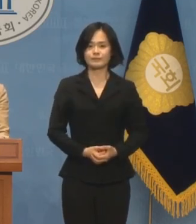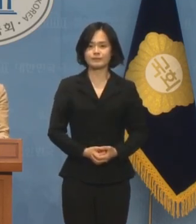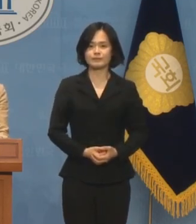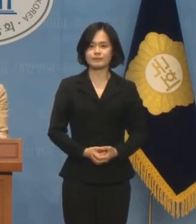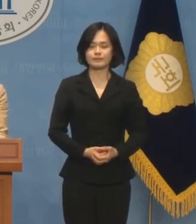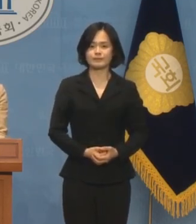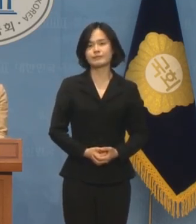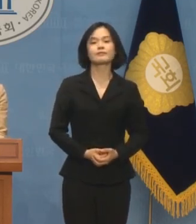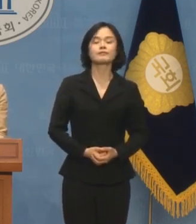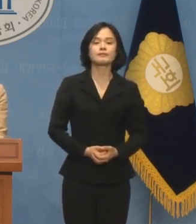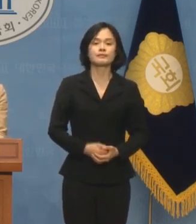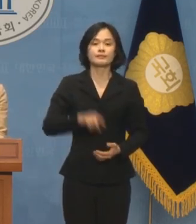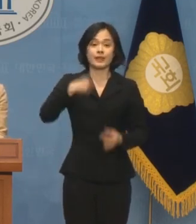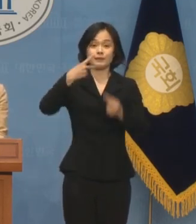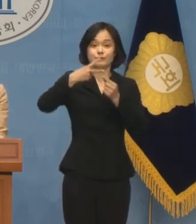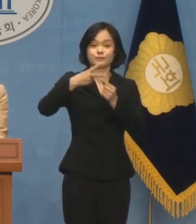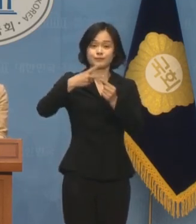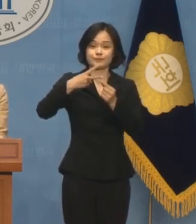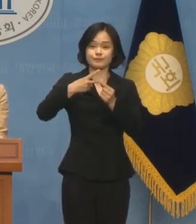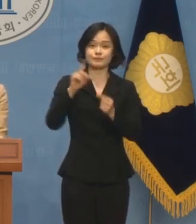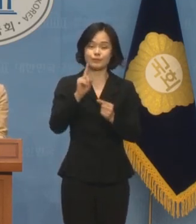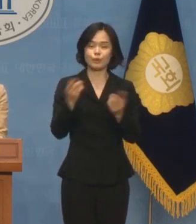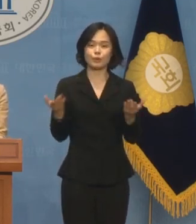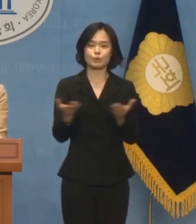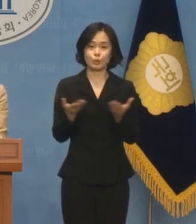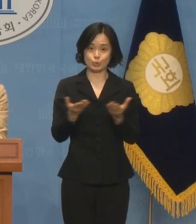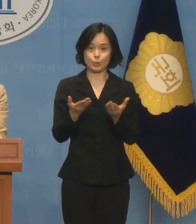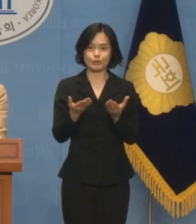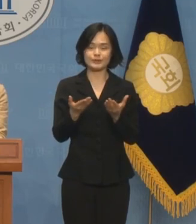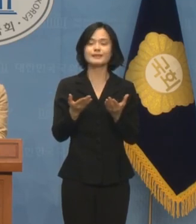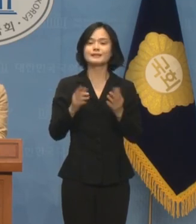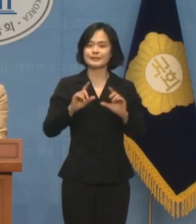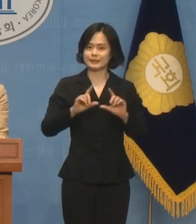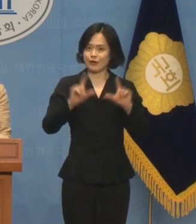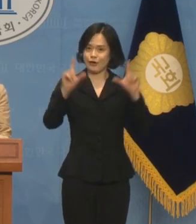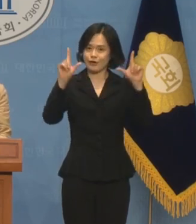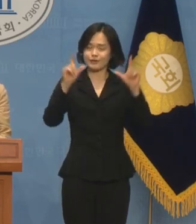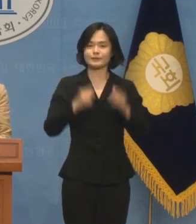다하겠습니다네 다음 브리핑은 노동절 브리핑입니다